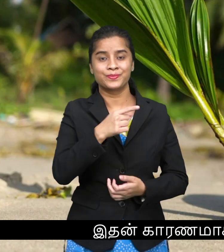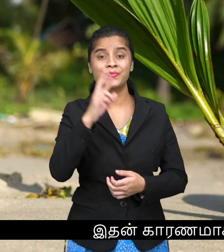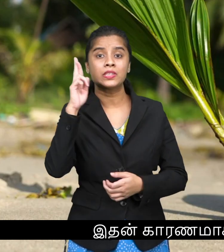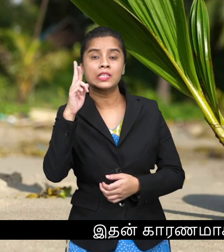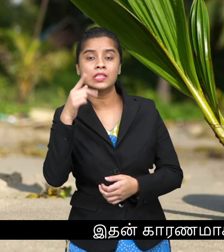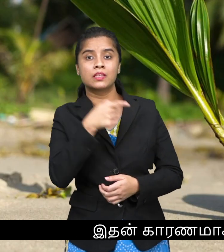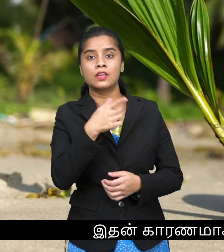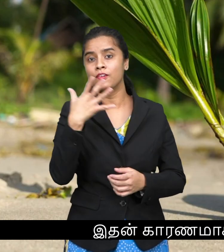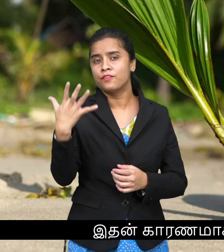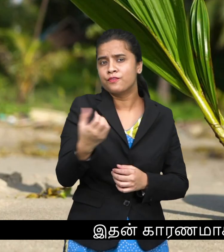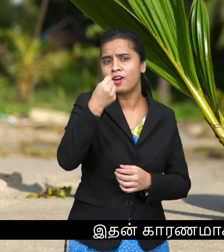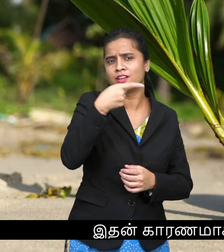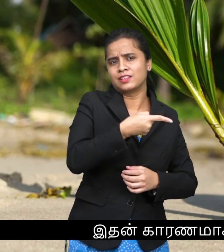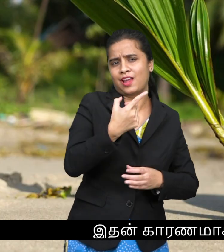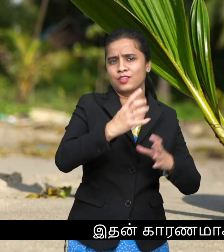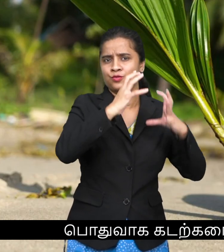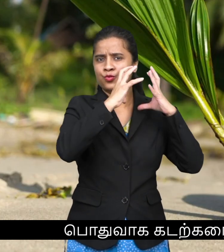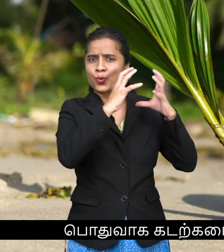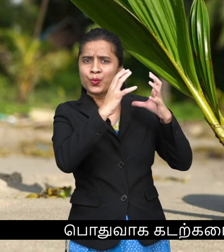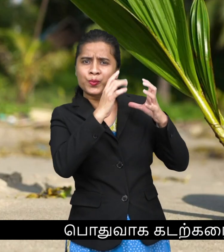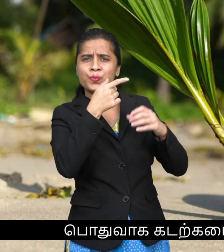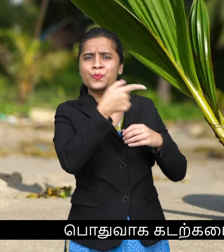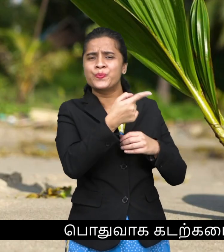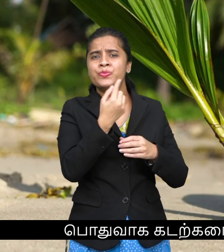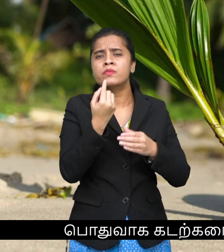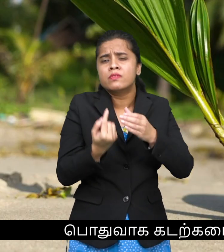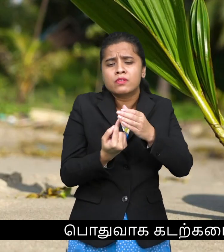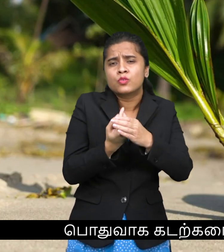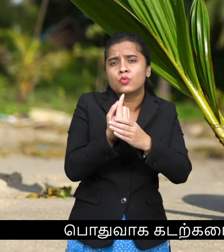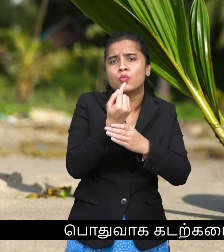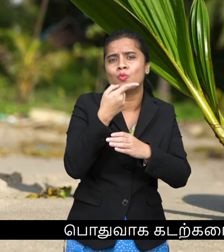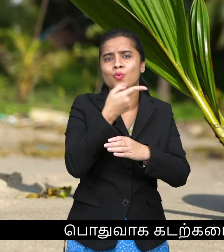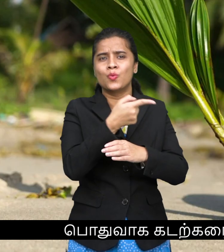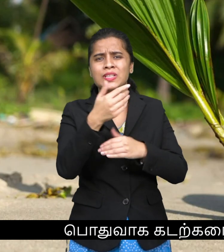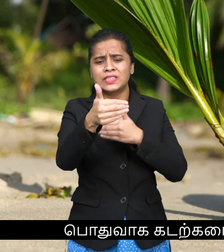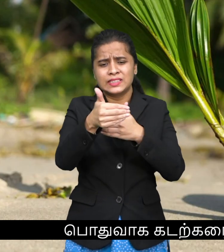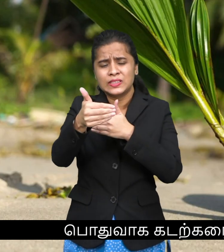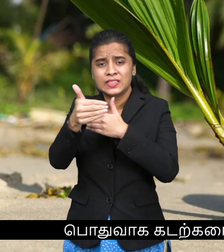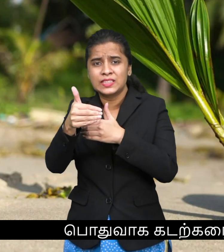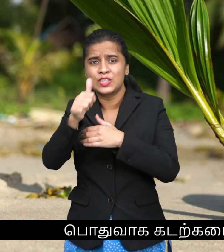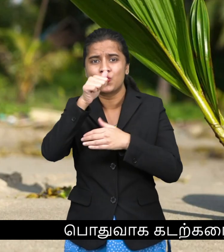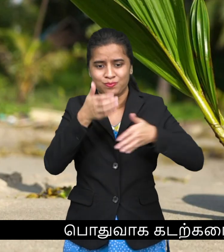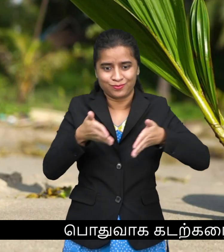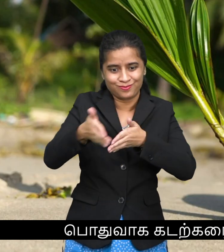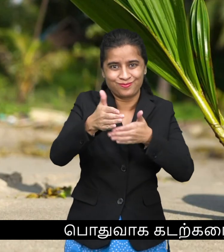இதன் காரணமாகவே தென்னை பொதுவாக கடற்கரைக்கு அருகில் விளைகின்றன.